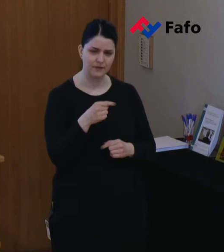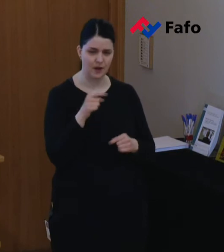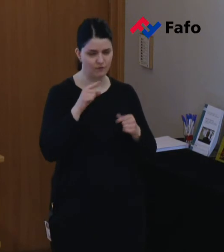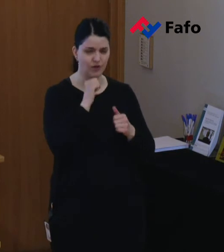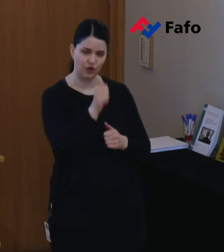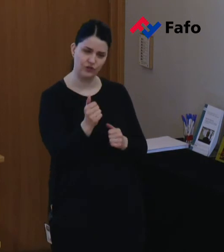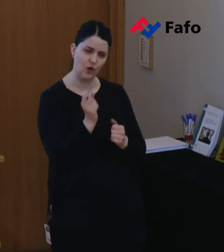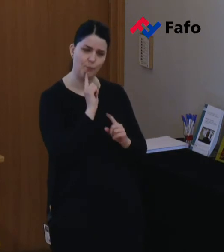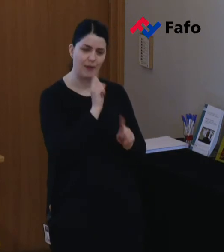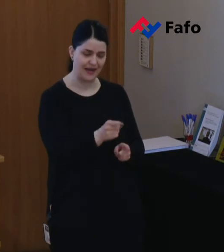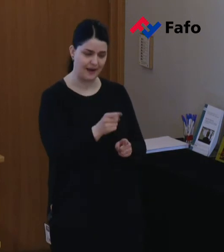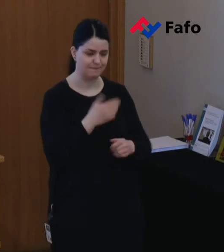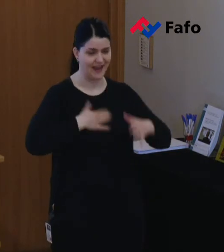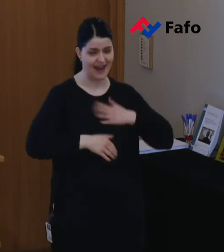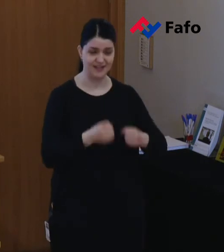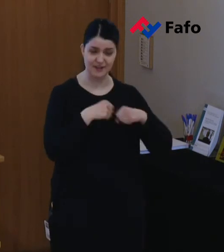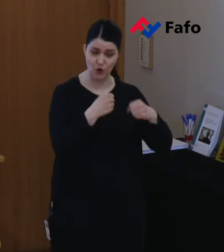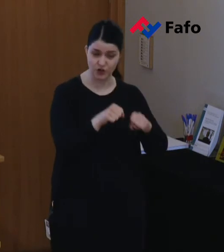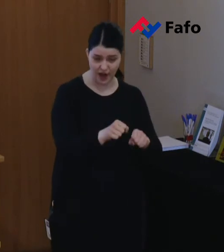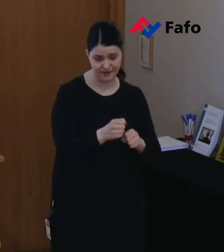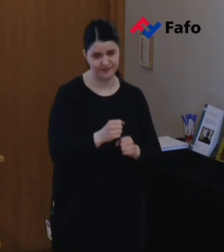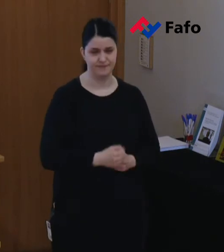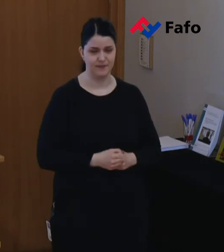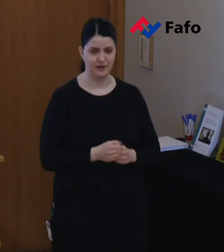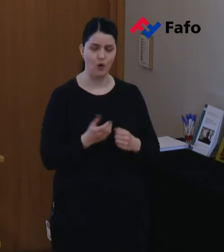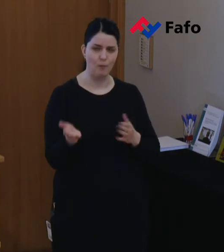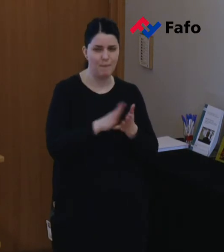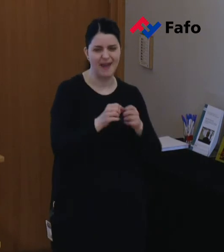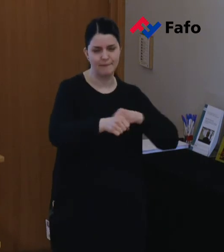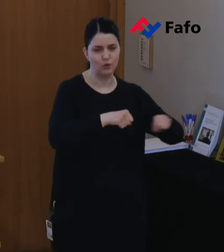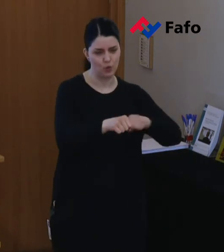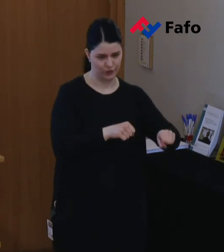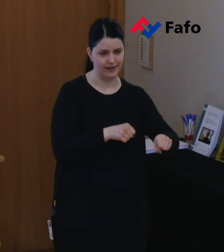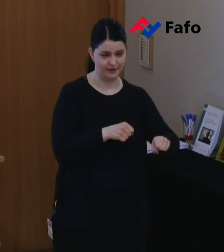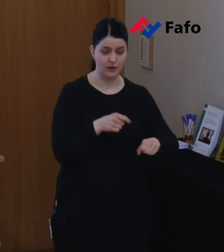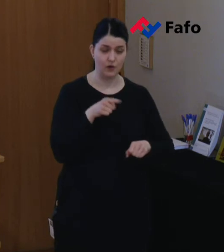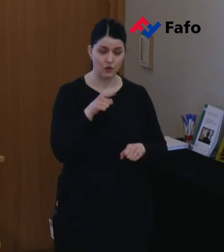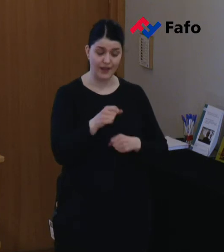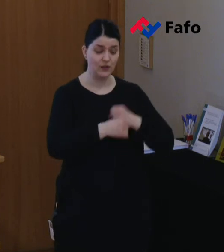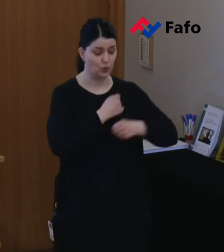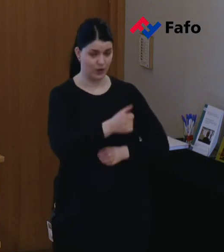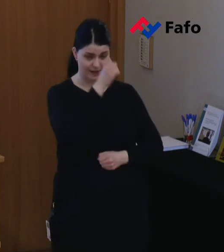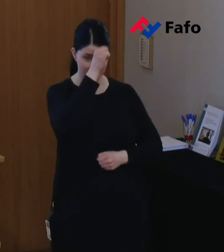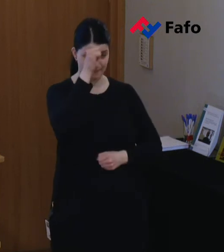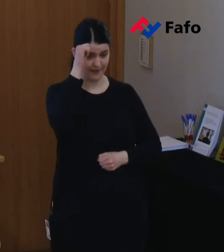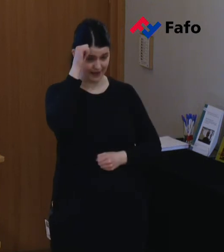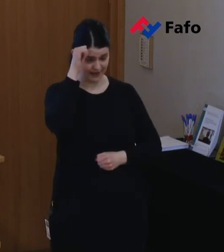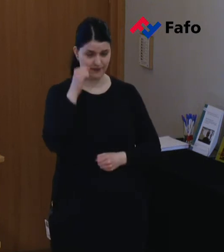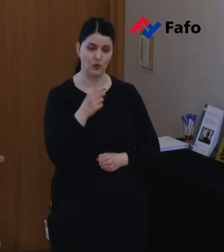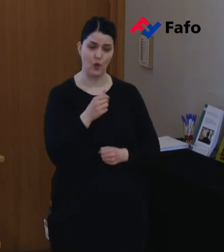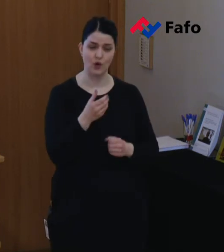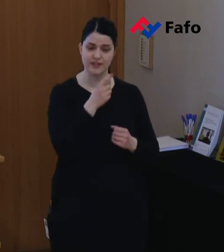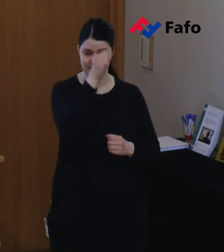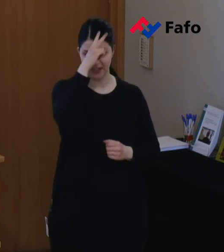seg noen helseforetak på banen, og de måtte få med seg noen kommuner. Og det gjorde Helse Bergen og Helse Stavanger, og fikk